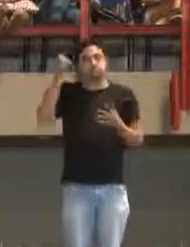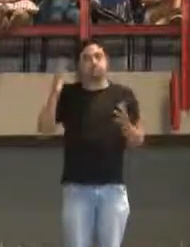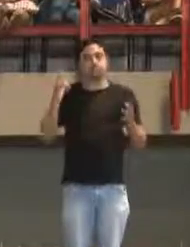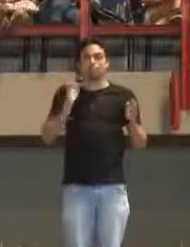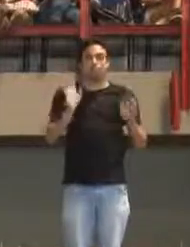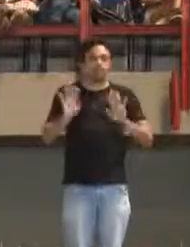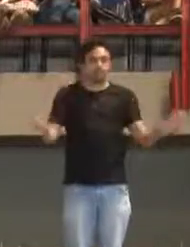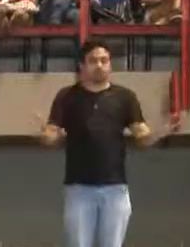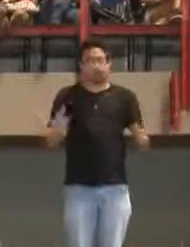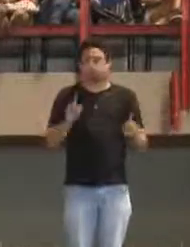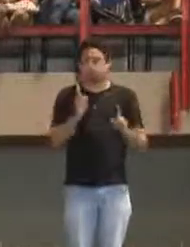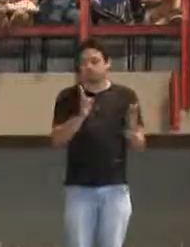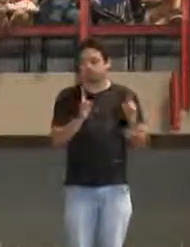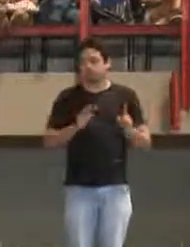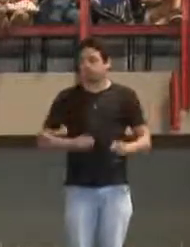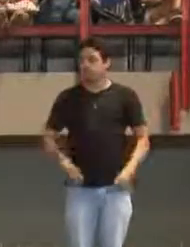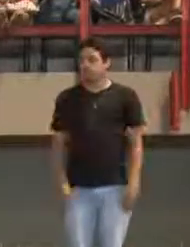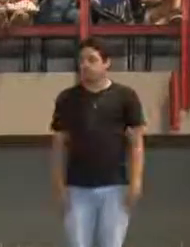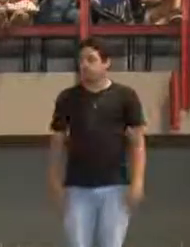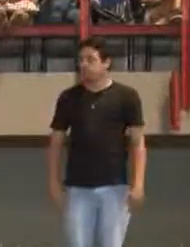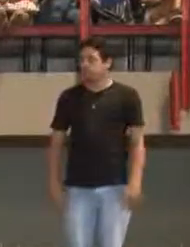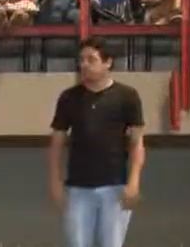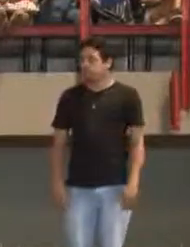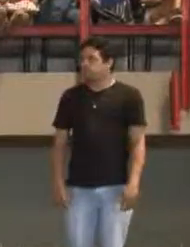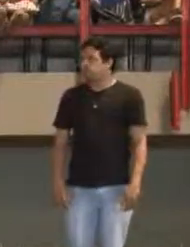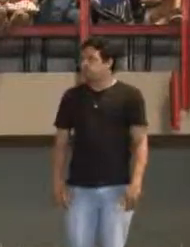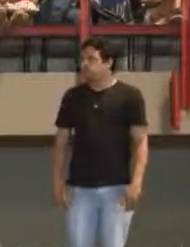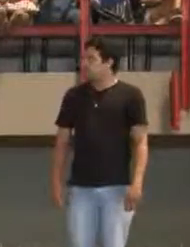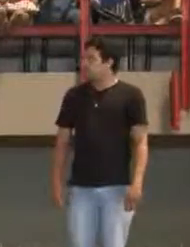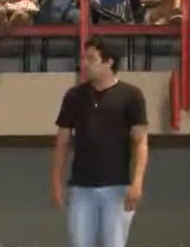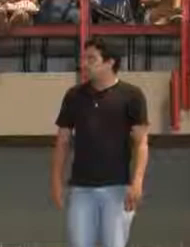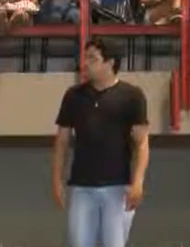inevitável. Oi?